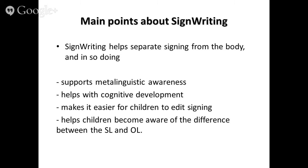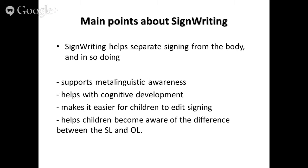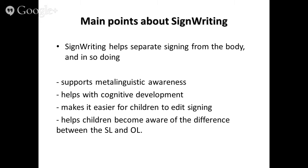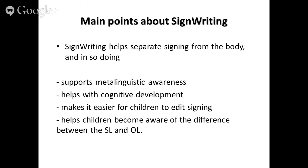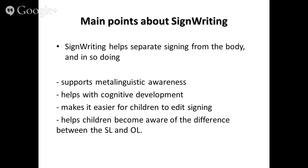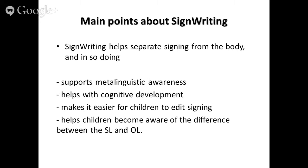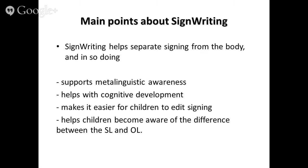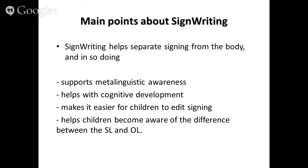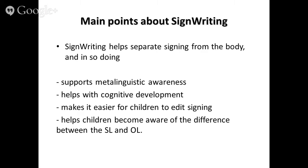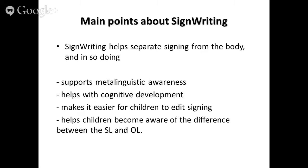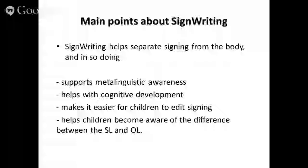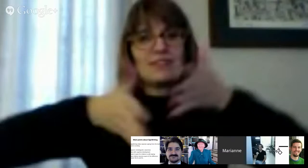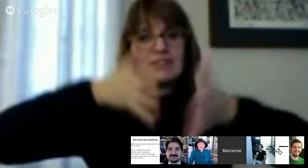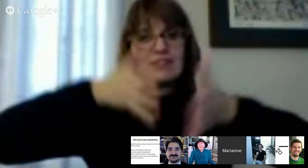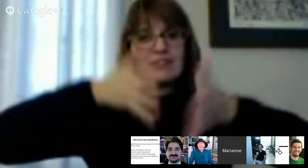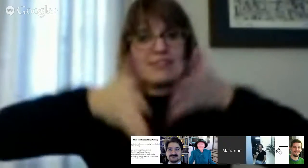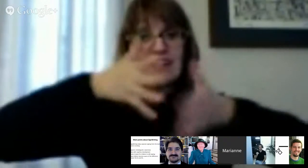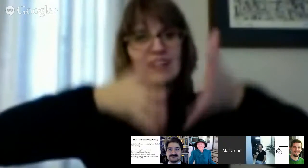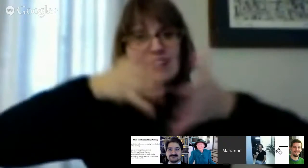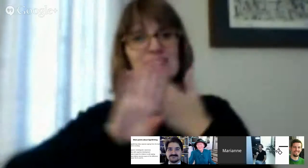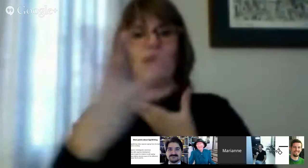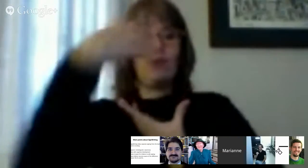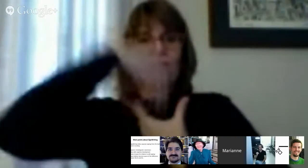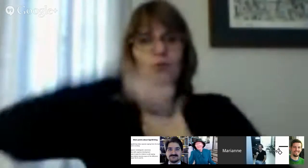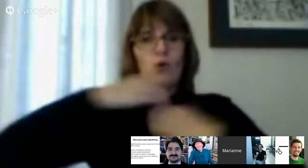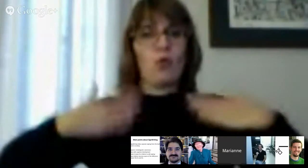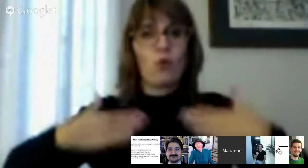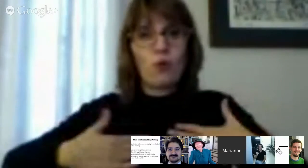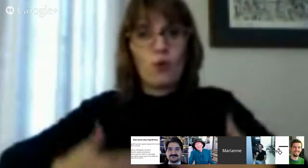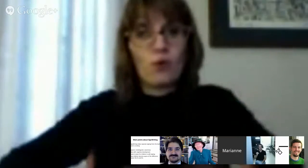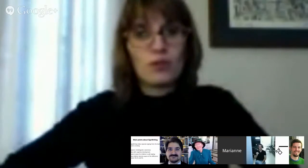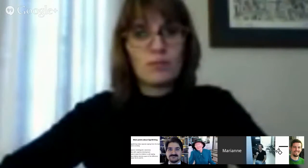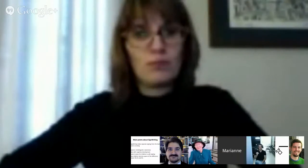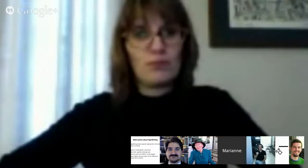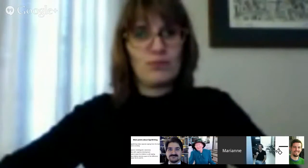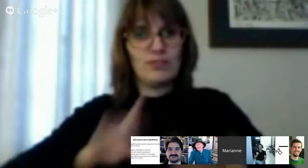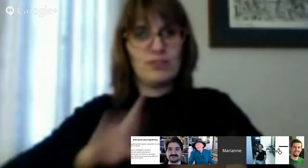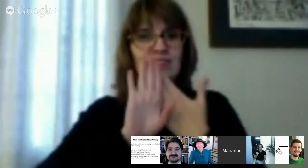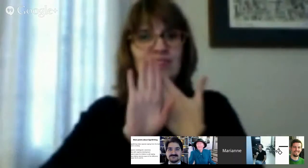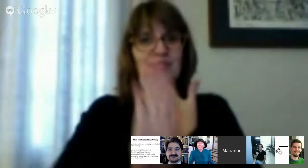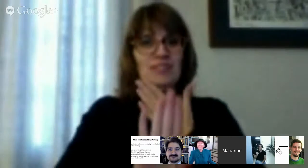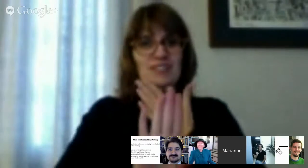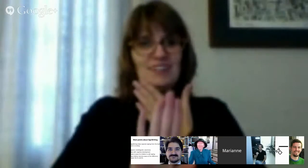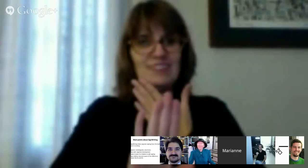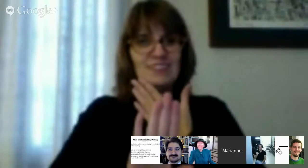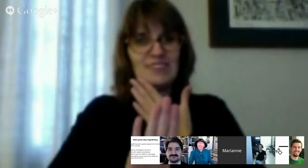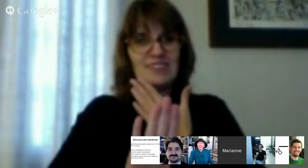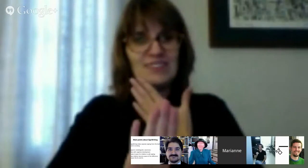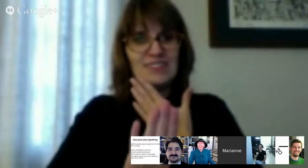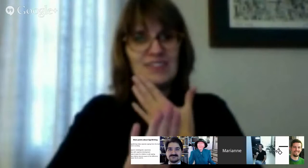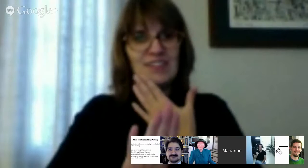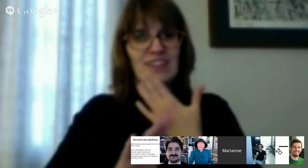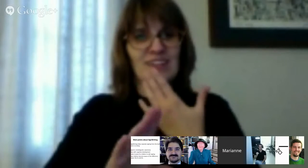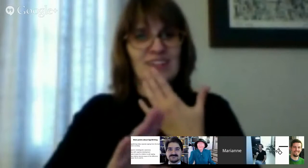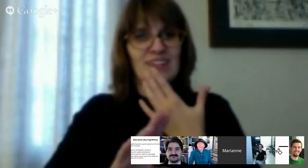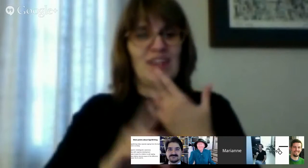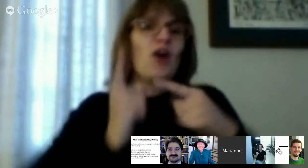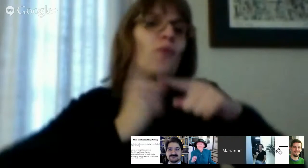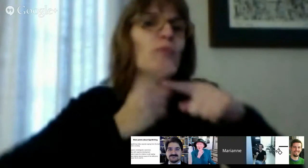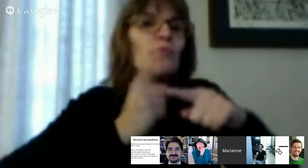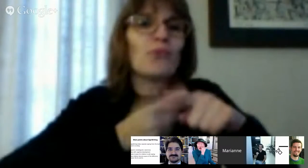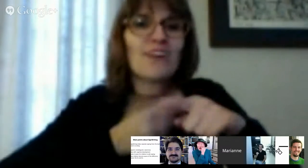Então, nós percebemos que as crianças, elas